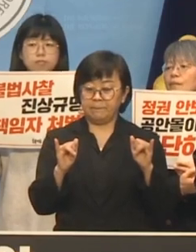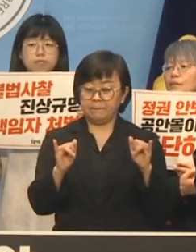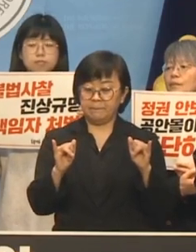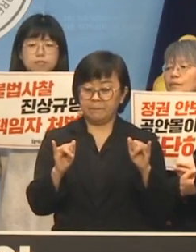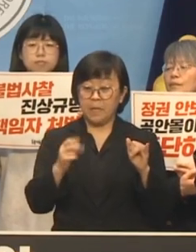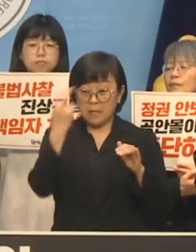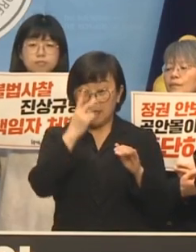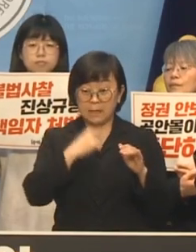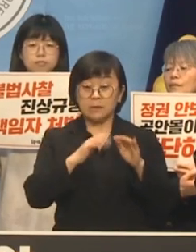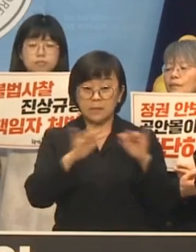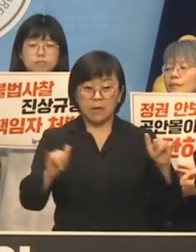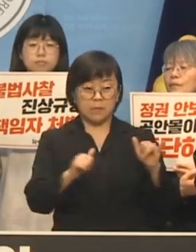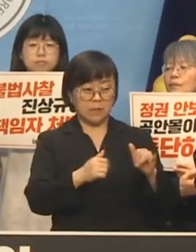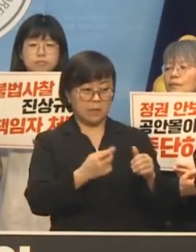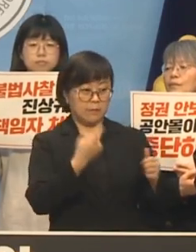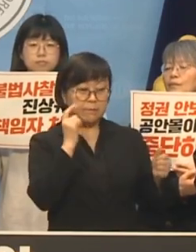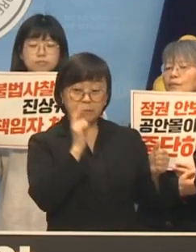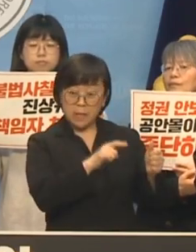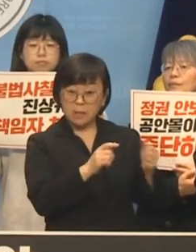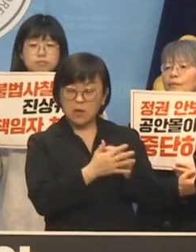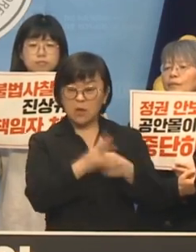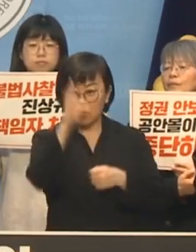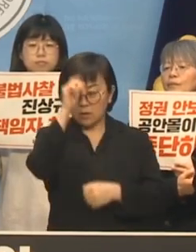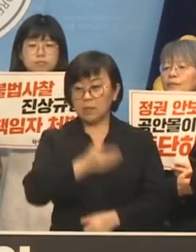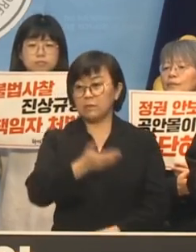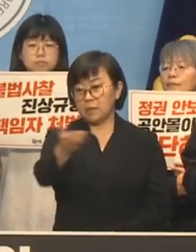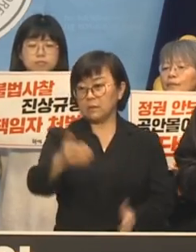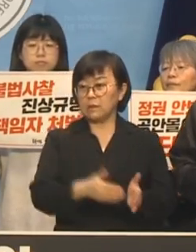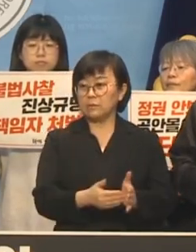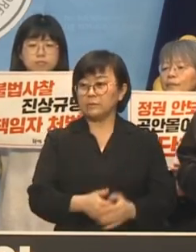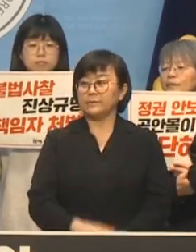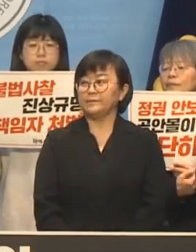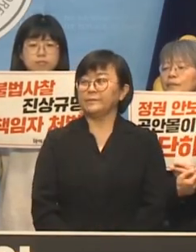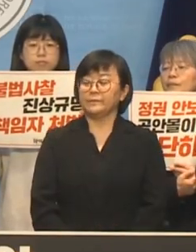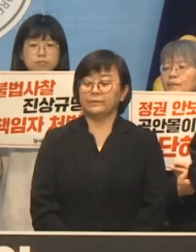단속을 했고 경찰에게 인계를 했습니다. 그리고